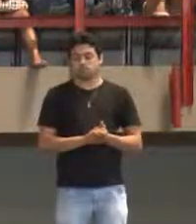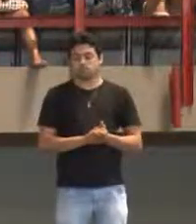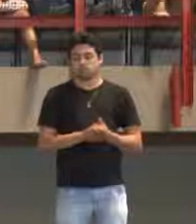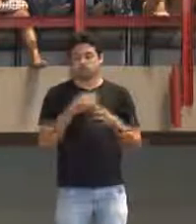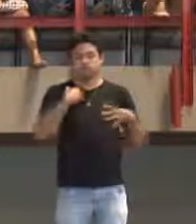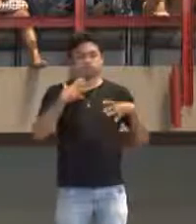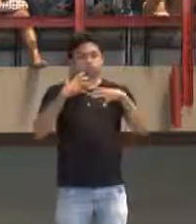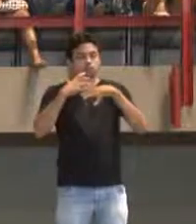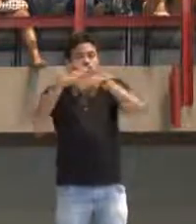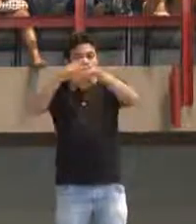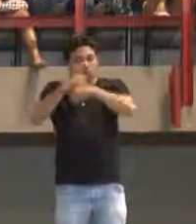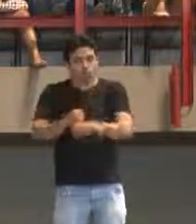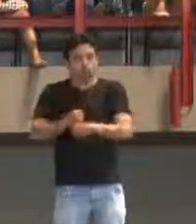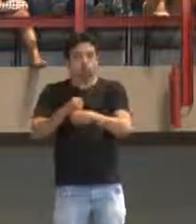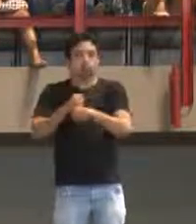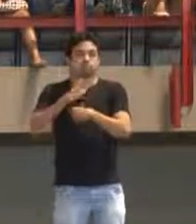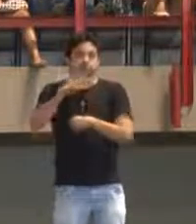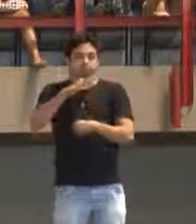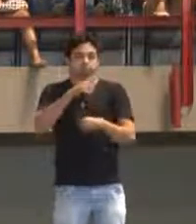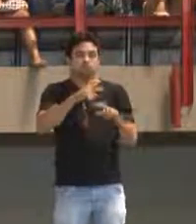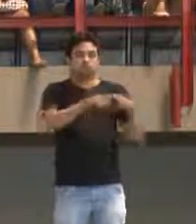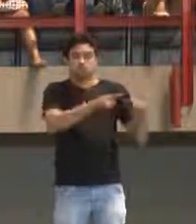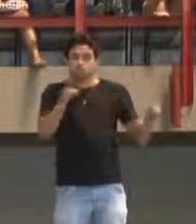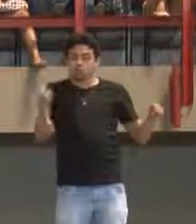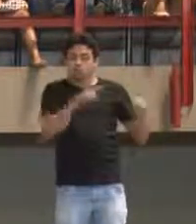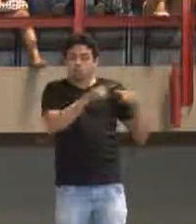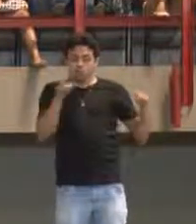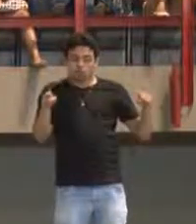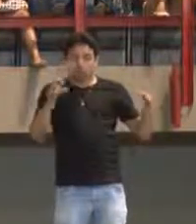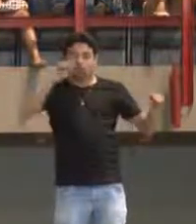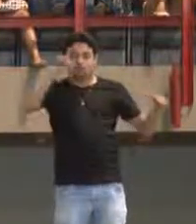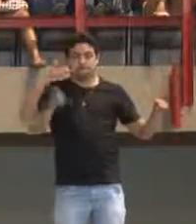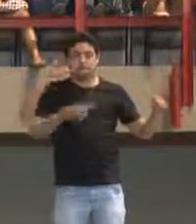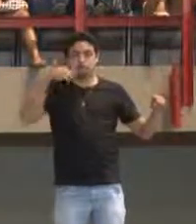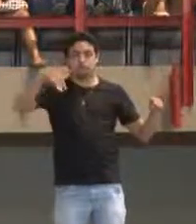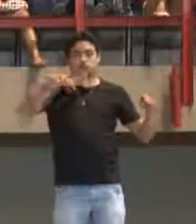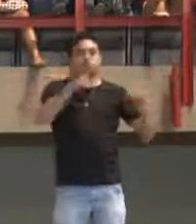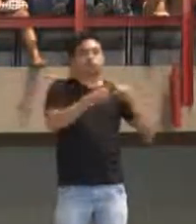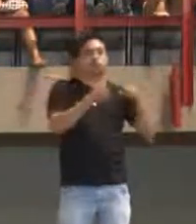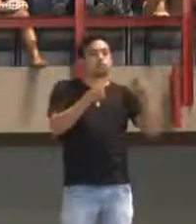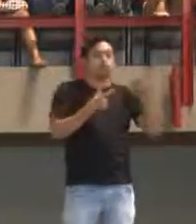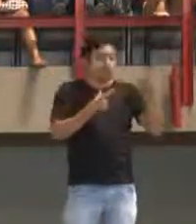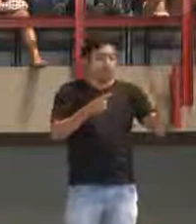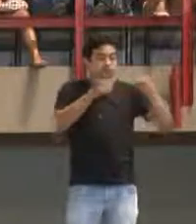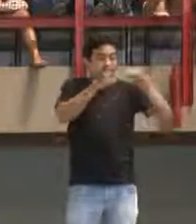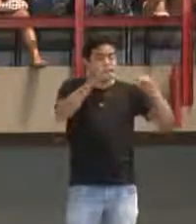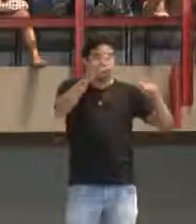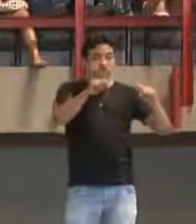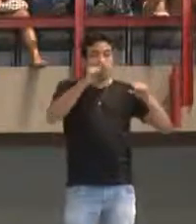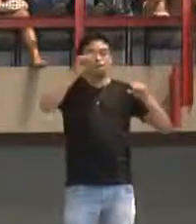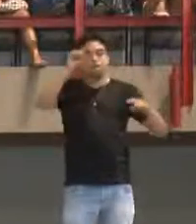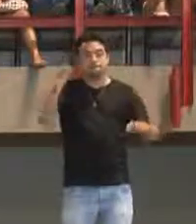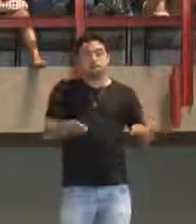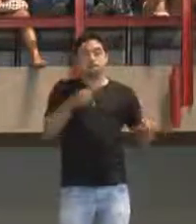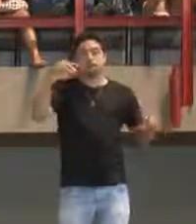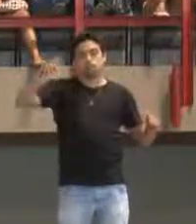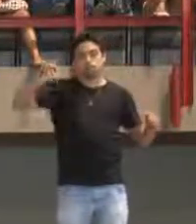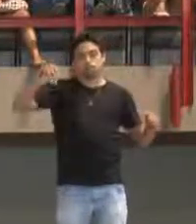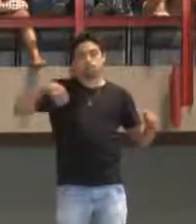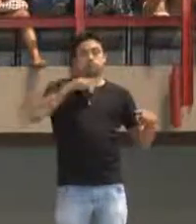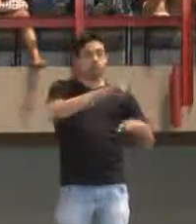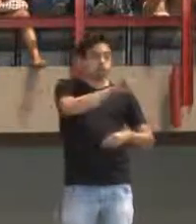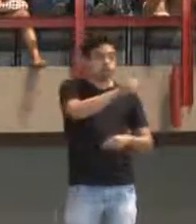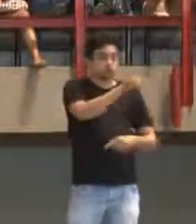Isso daria um tempo de ida de 1000 minutos. 20 vezes 50, 1000 minutos. Então o João, em